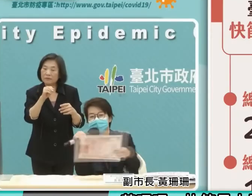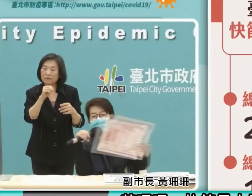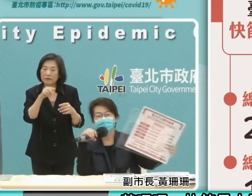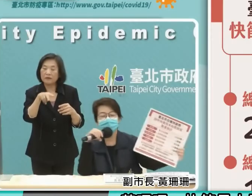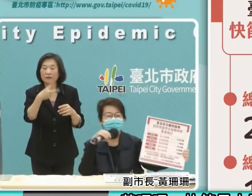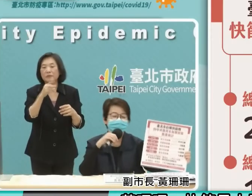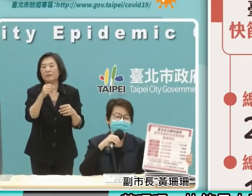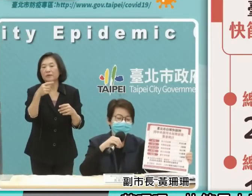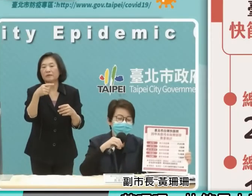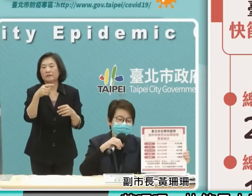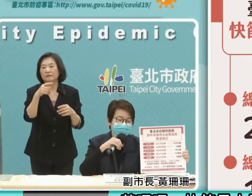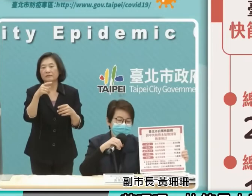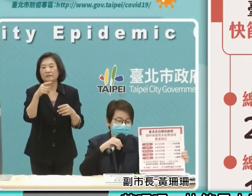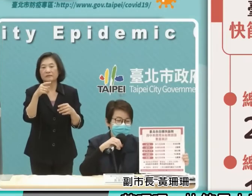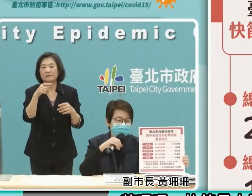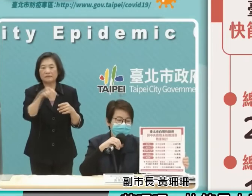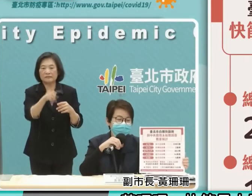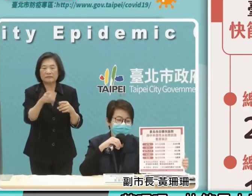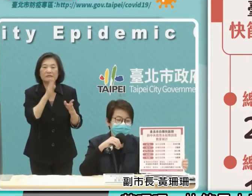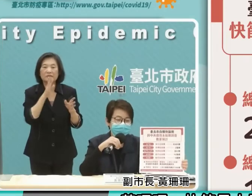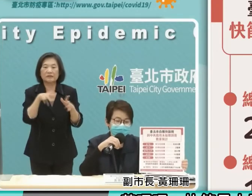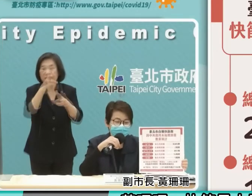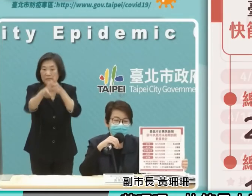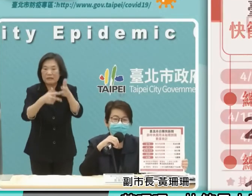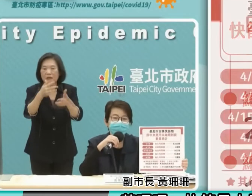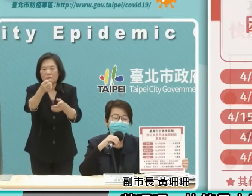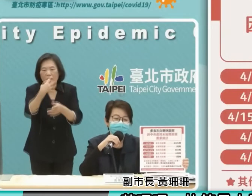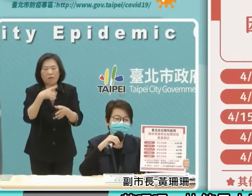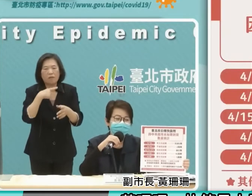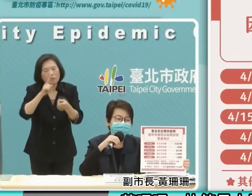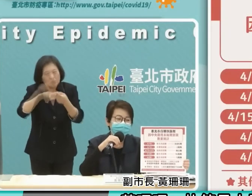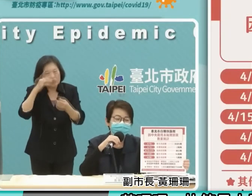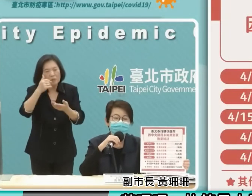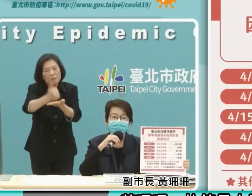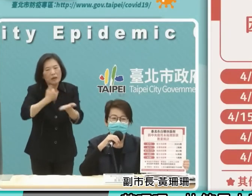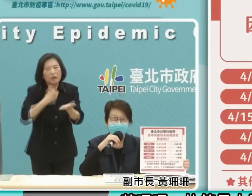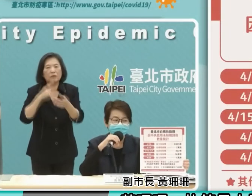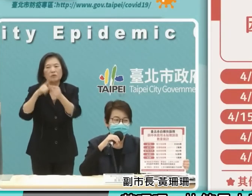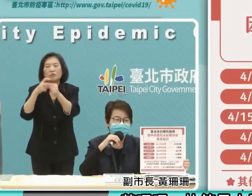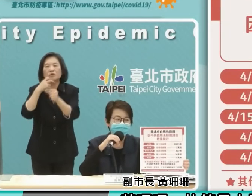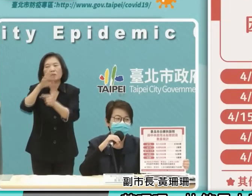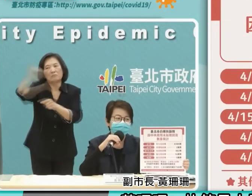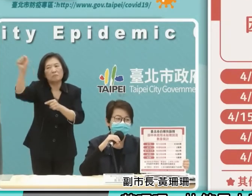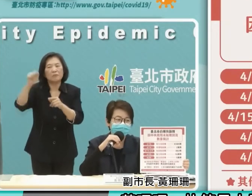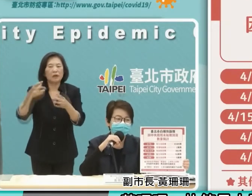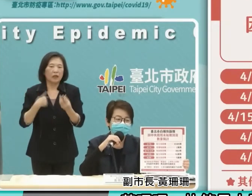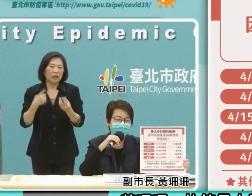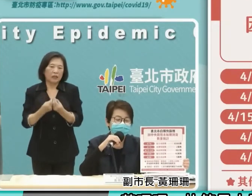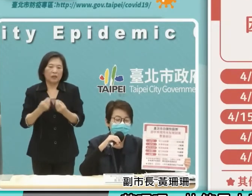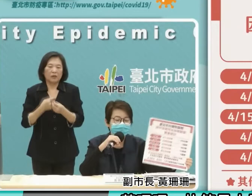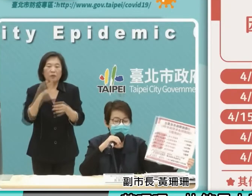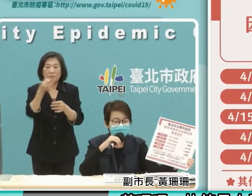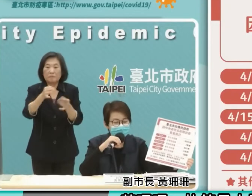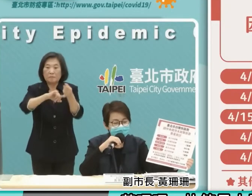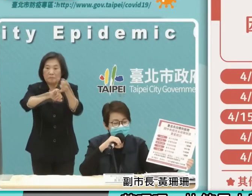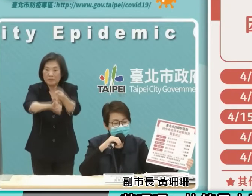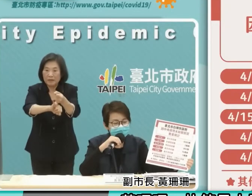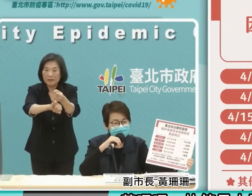有24万剂厂商说没有办法到货，都是被中央征用，所以我们采购里面